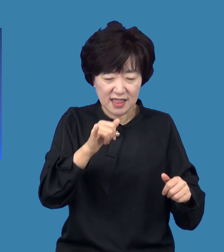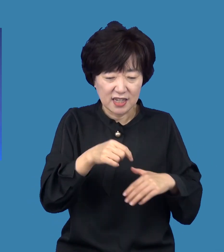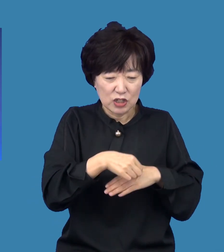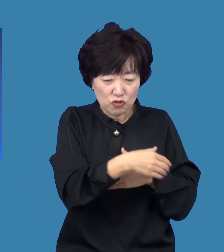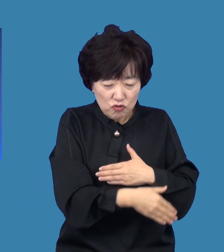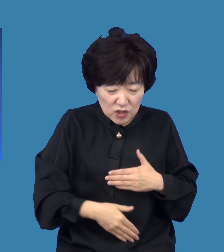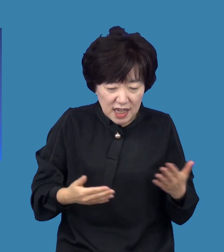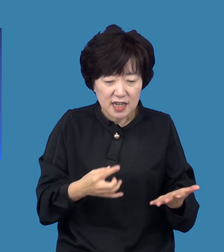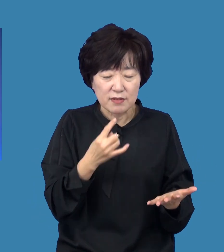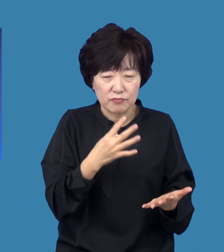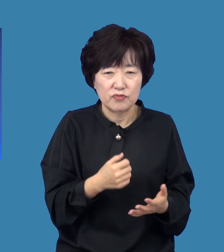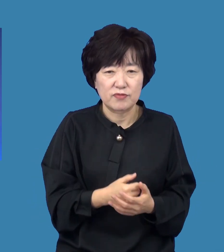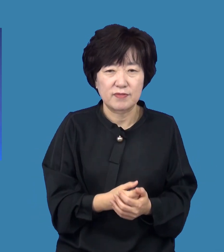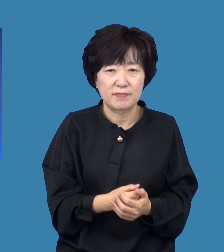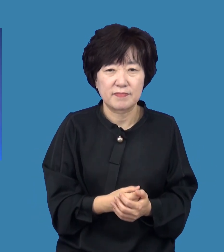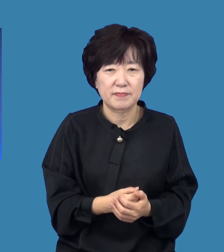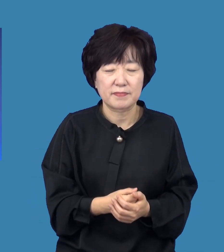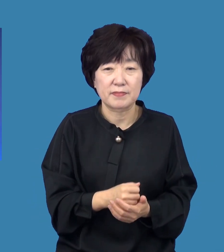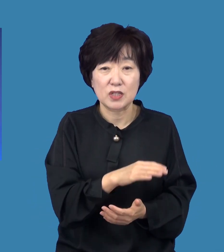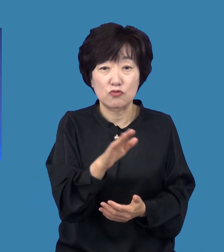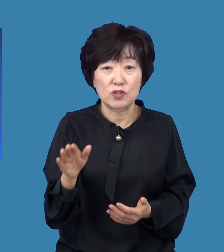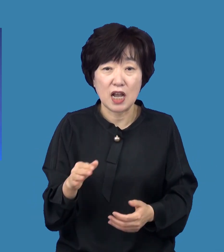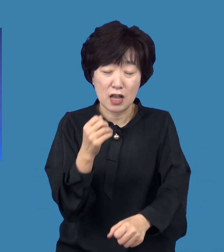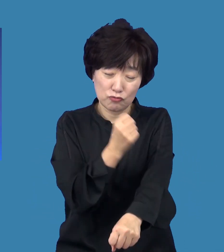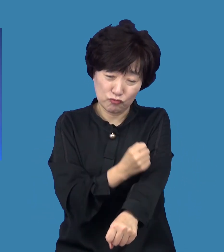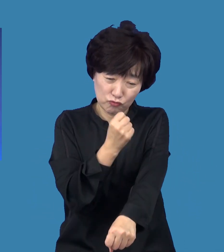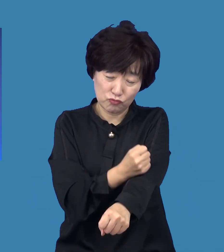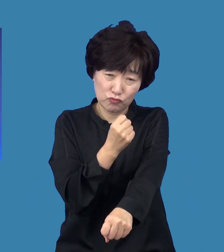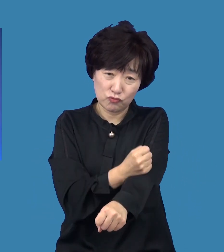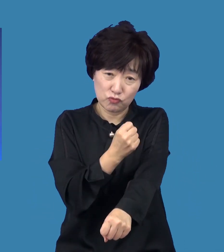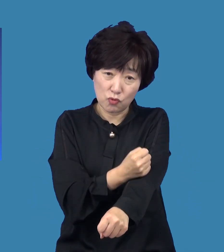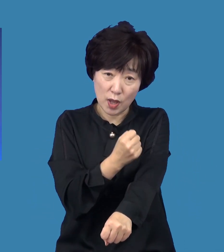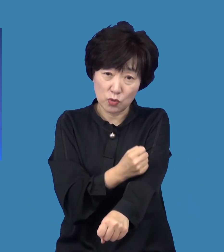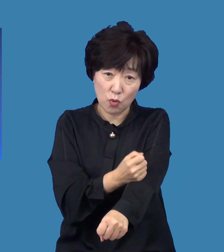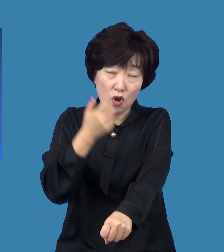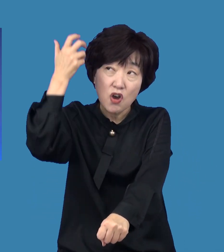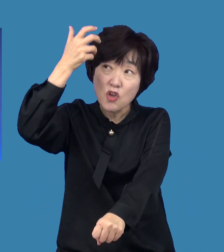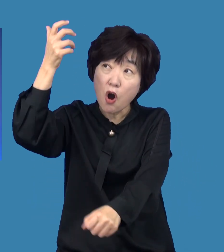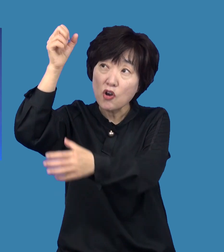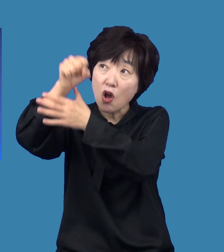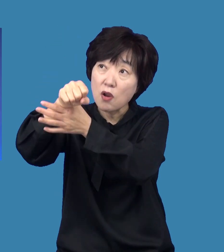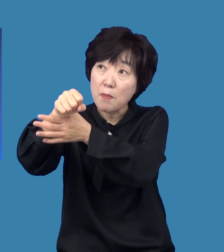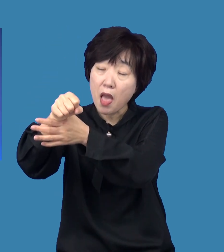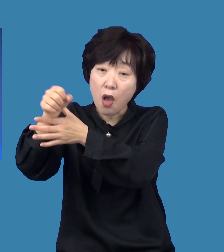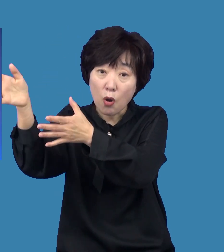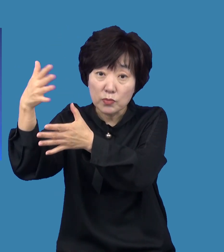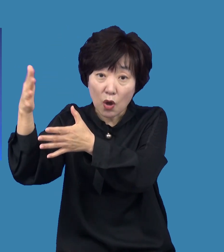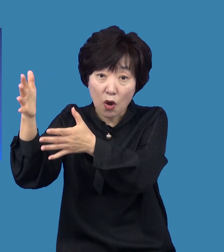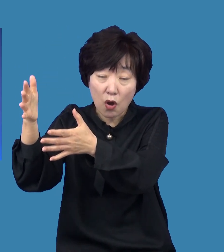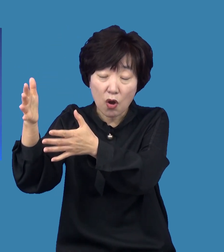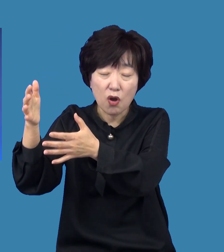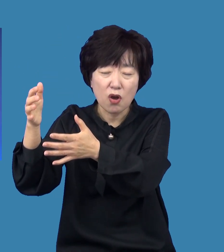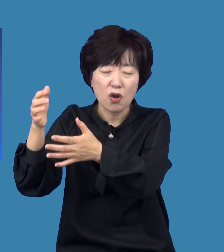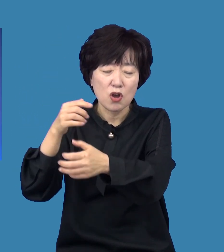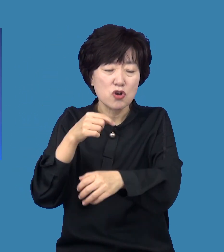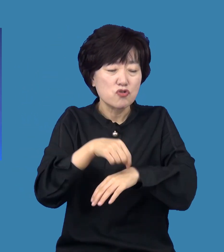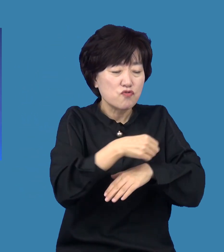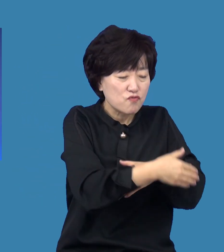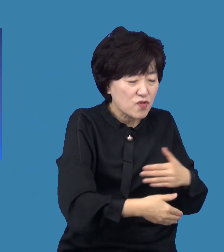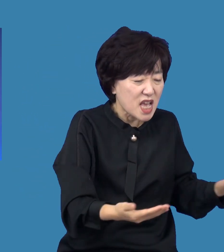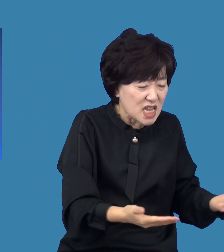뿐입니다. 우리가 아무리 많이 수고하여도 영적인 열매를 얻지 못하는 것은 영의 일이 아니라 육의 일을 하기 때문에